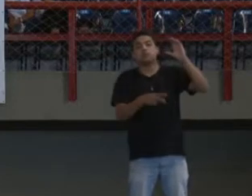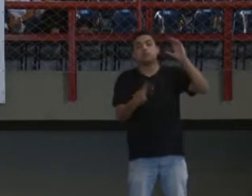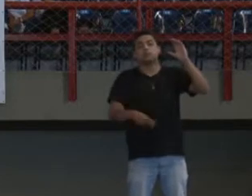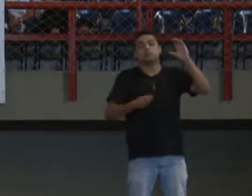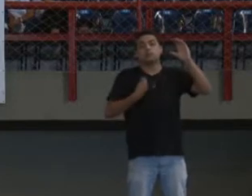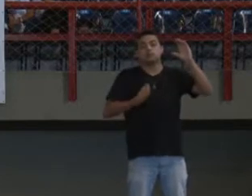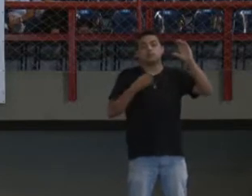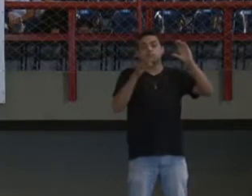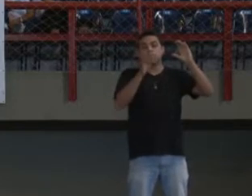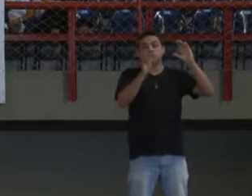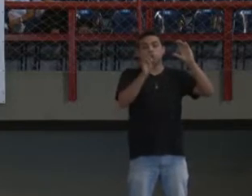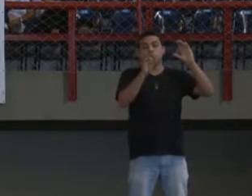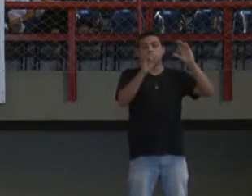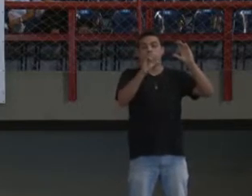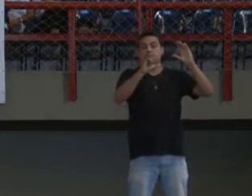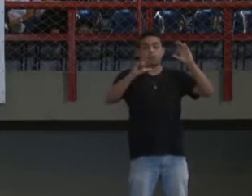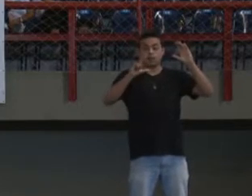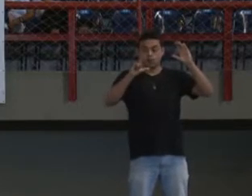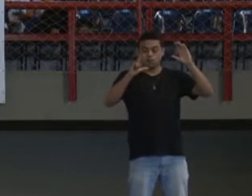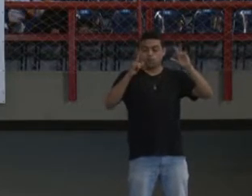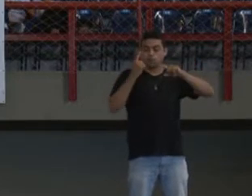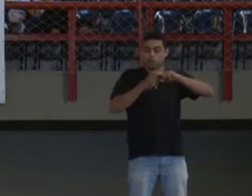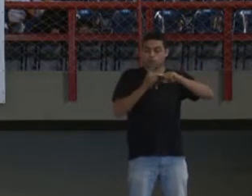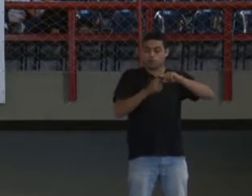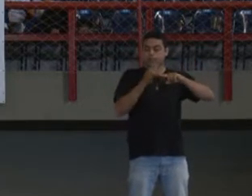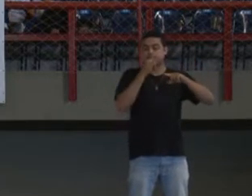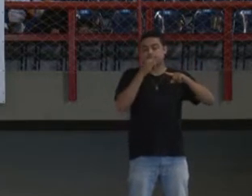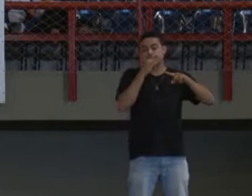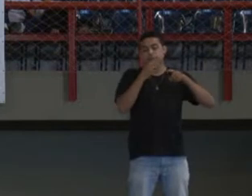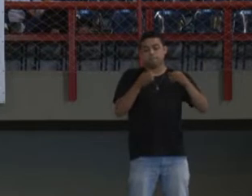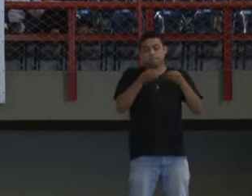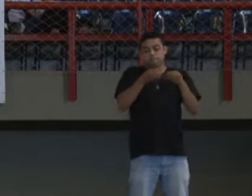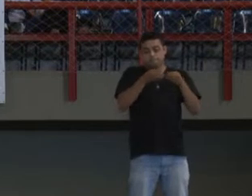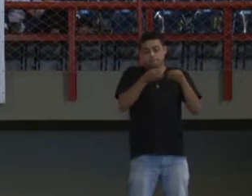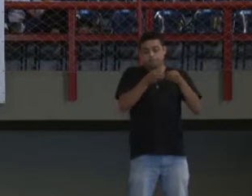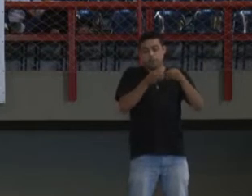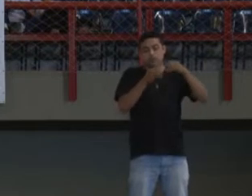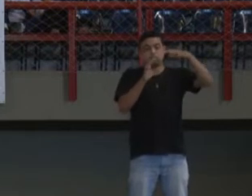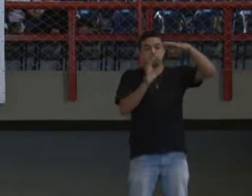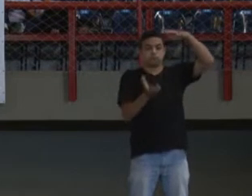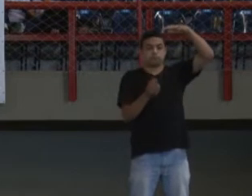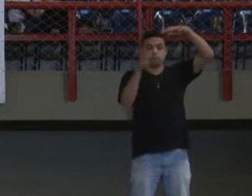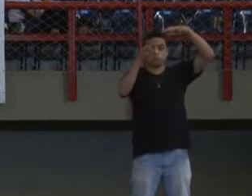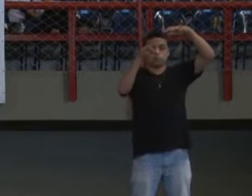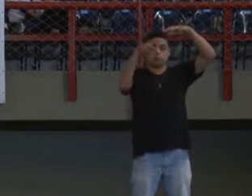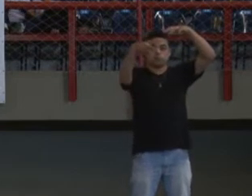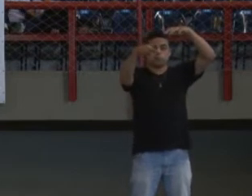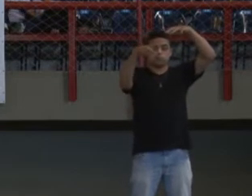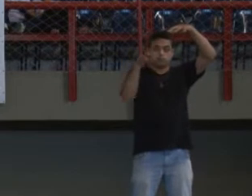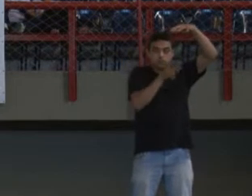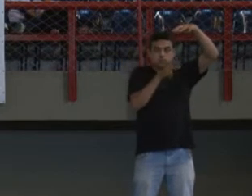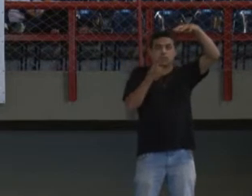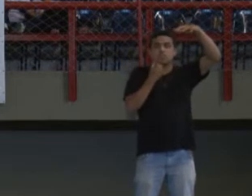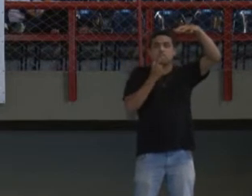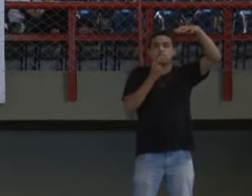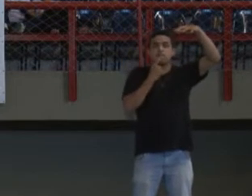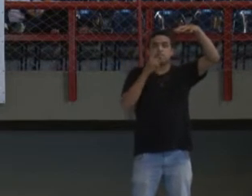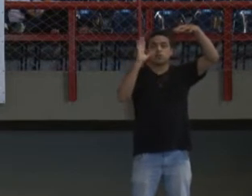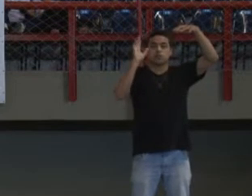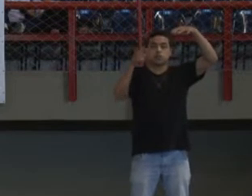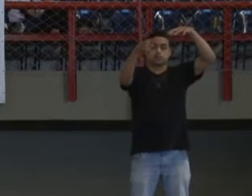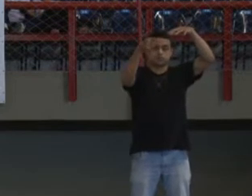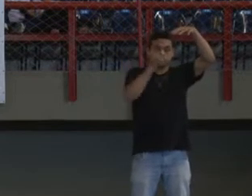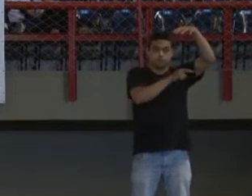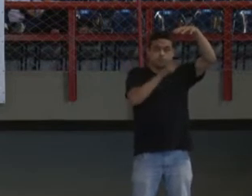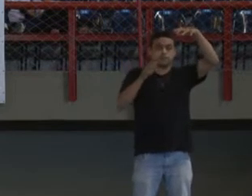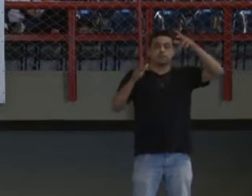país tropical. Se eu sou tropical, eu estou bem pertinho dessa zona vermelha, entre o trópico de Câncer, 23